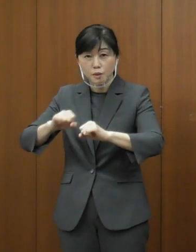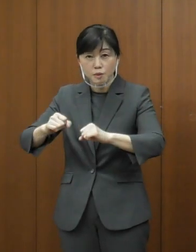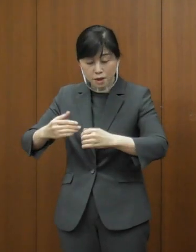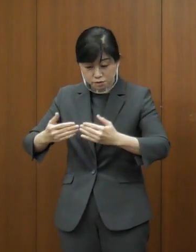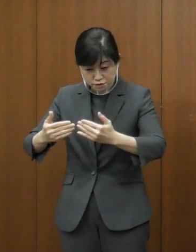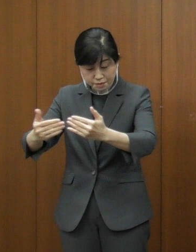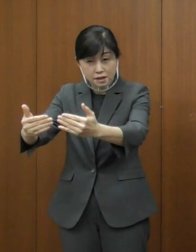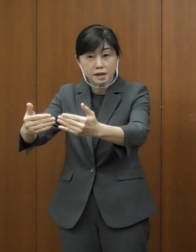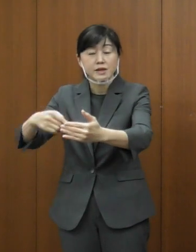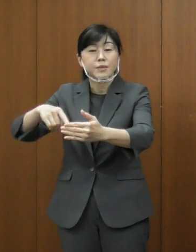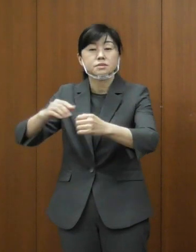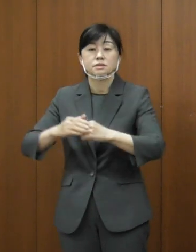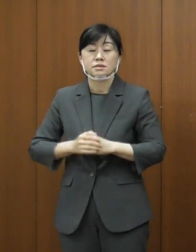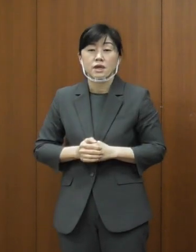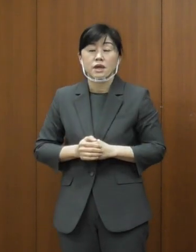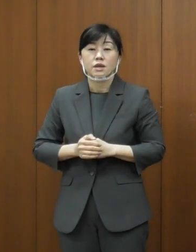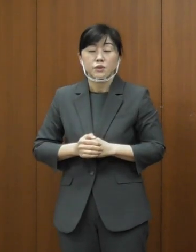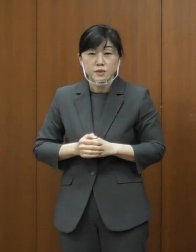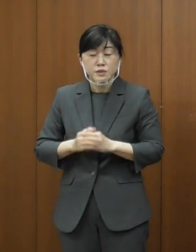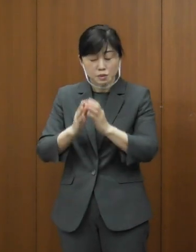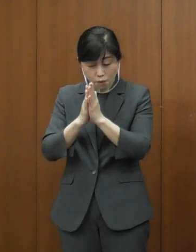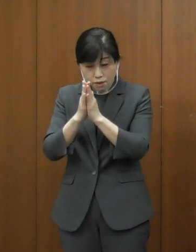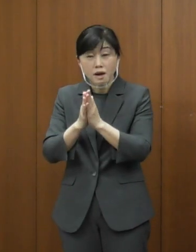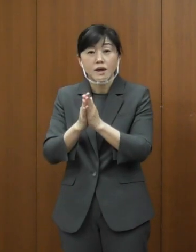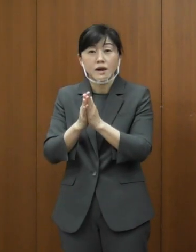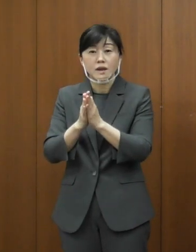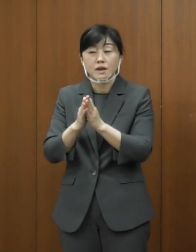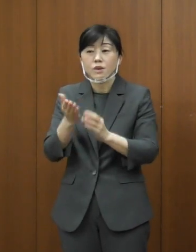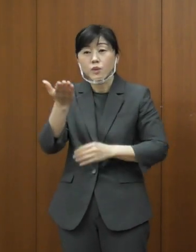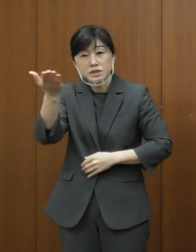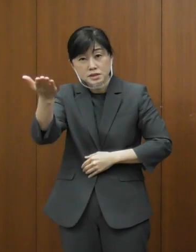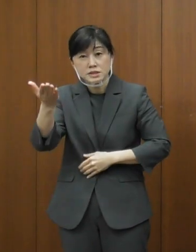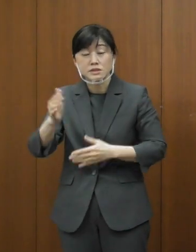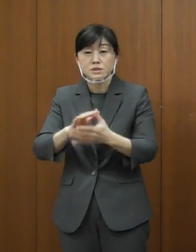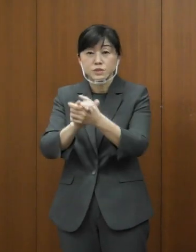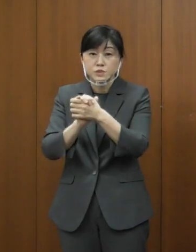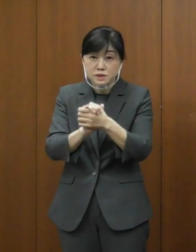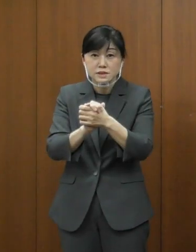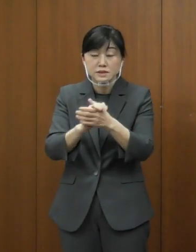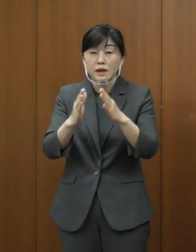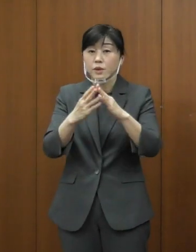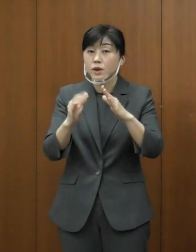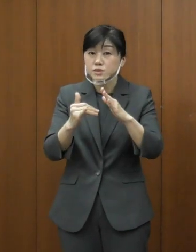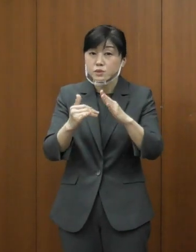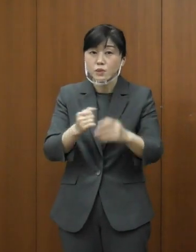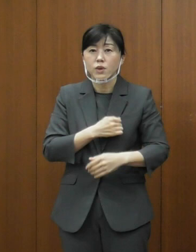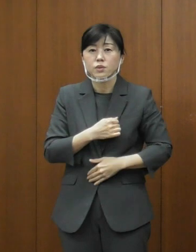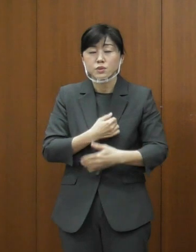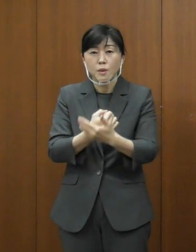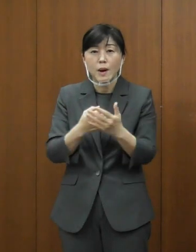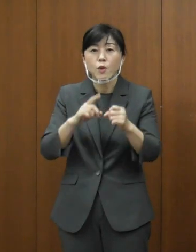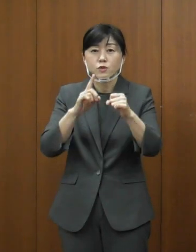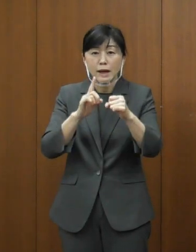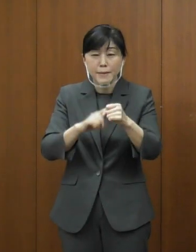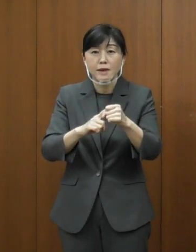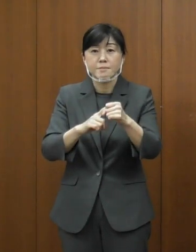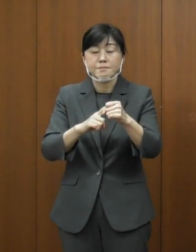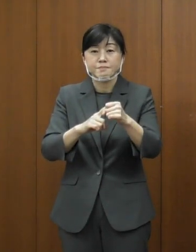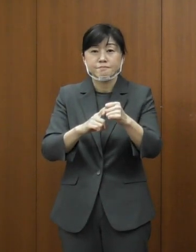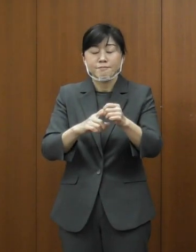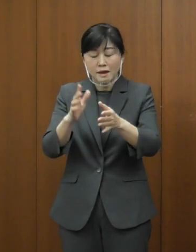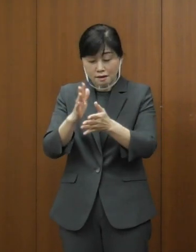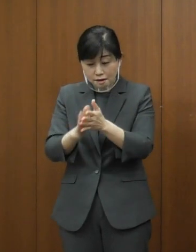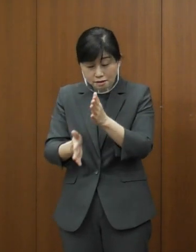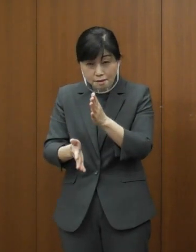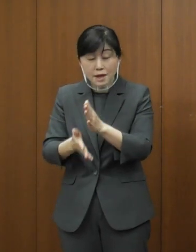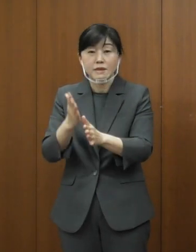ります。どうかご自身や友人、ご家族の命を守るため、改め